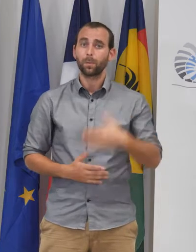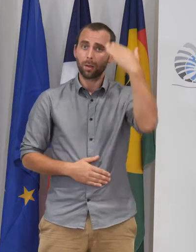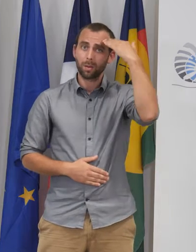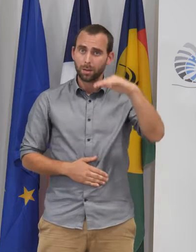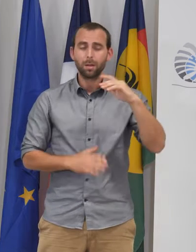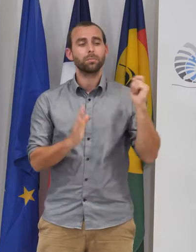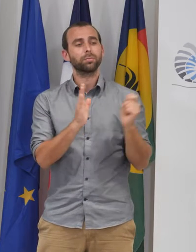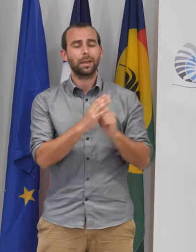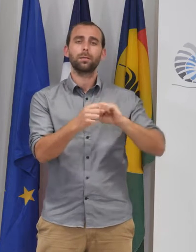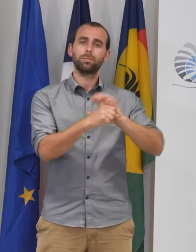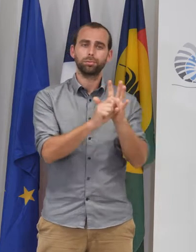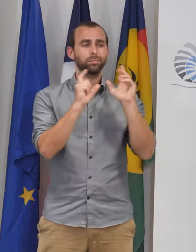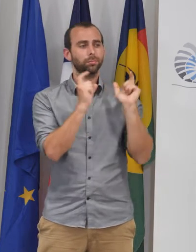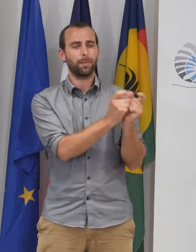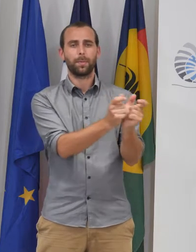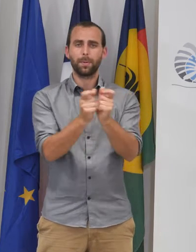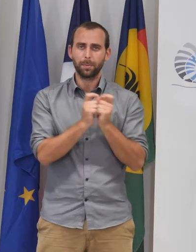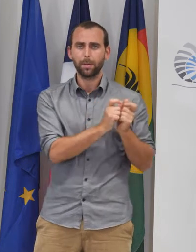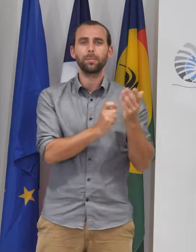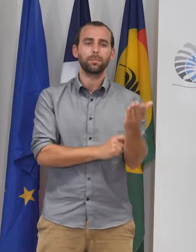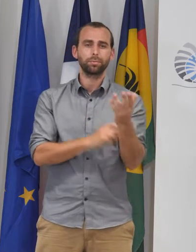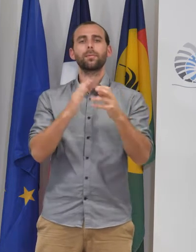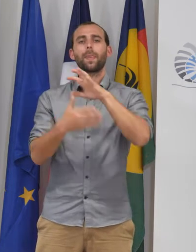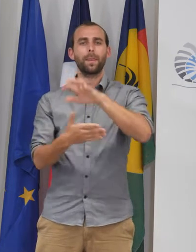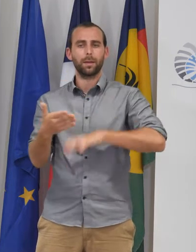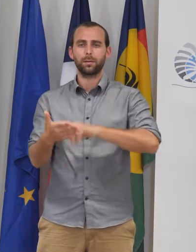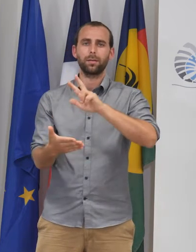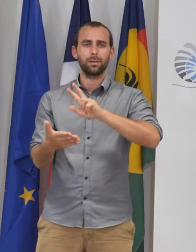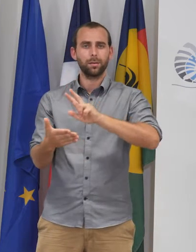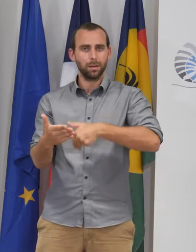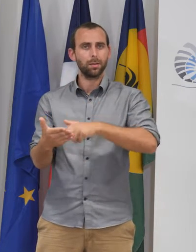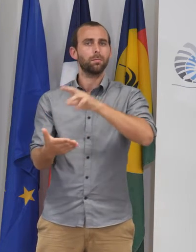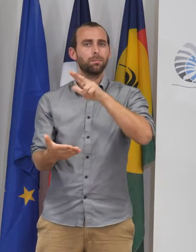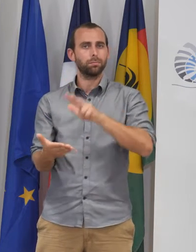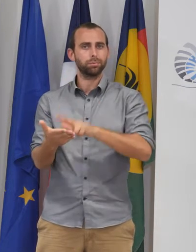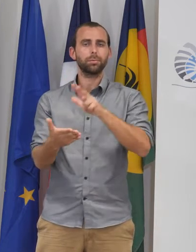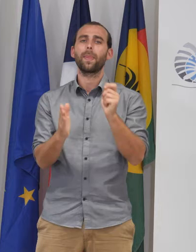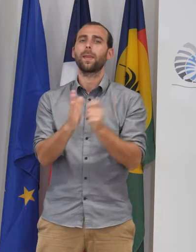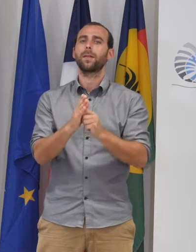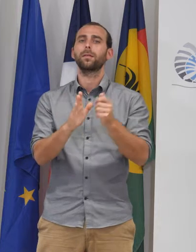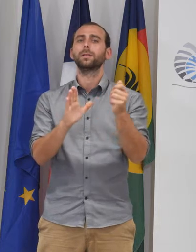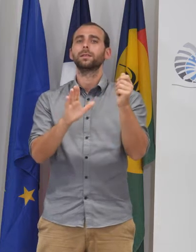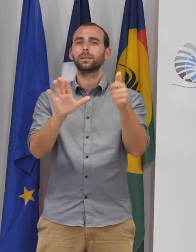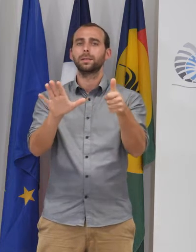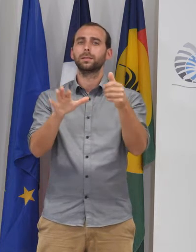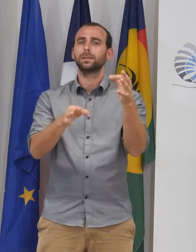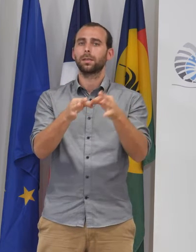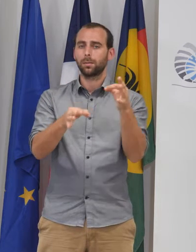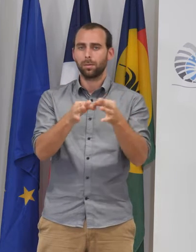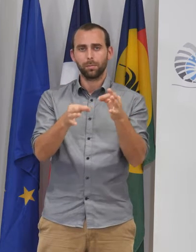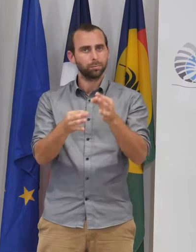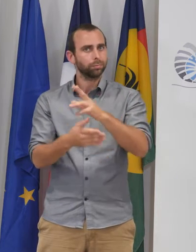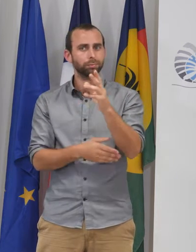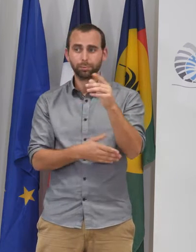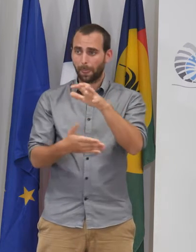cas locaux de Covid-19, un arrêté de confinement a été pris en date du 6 septembre qui